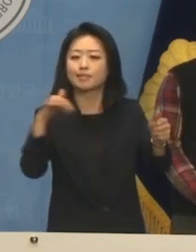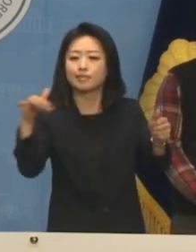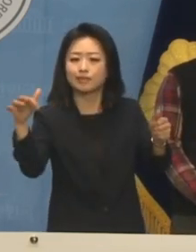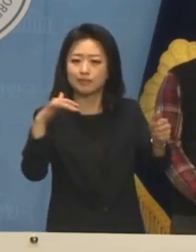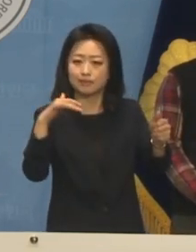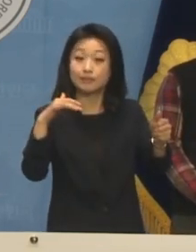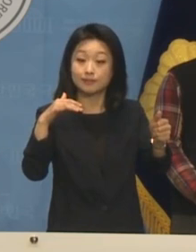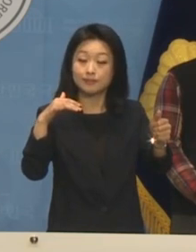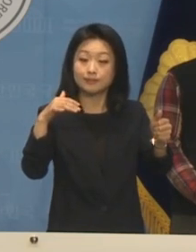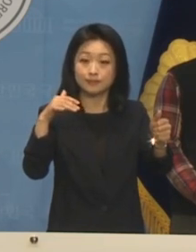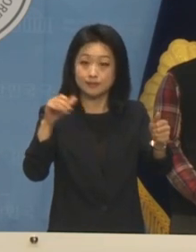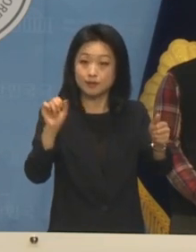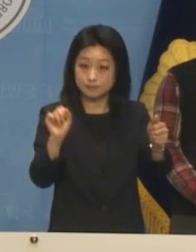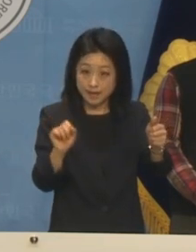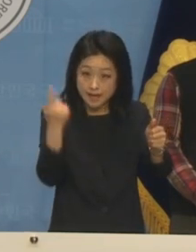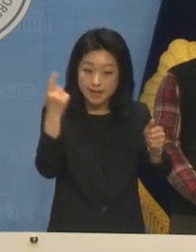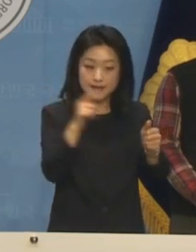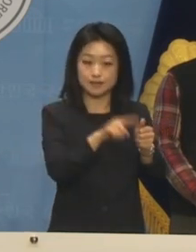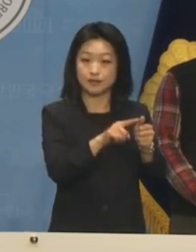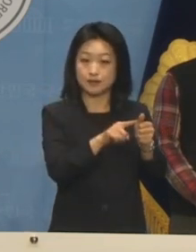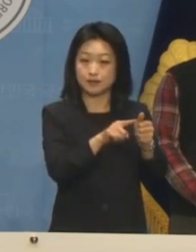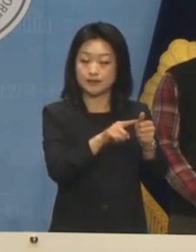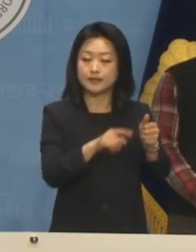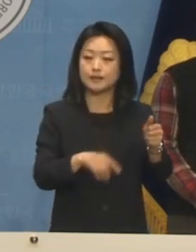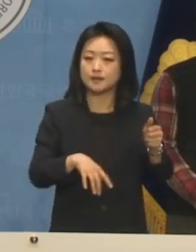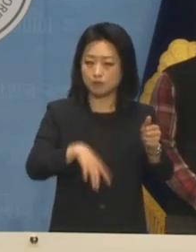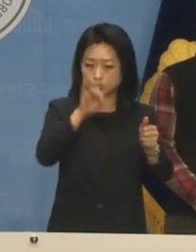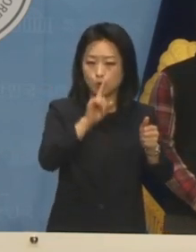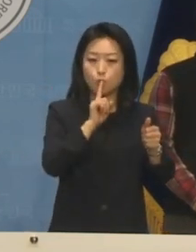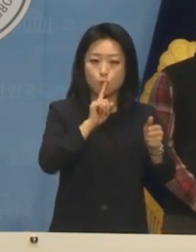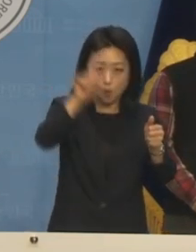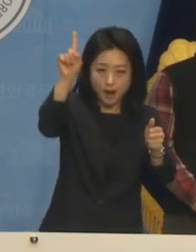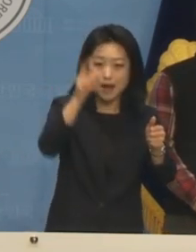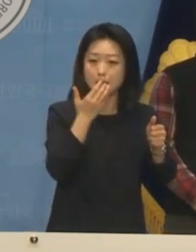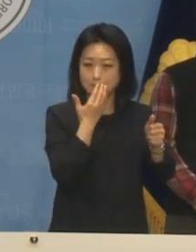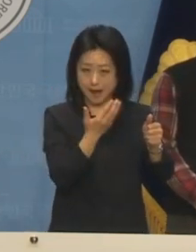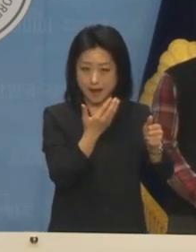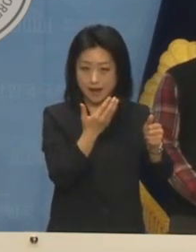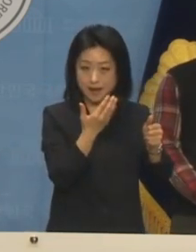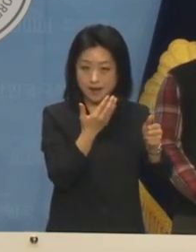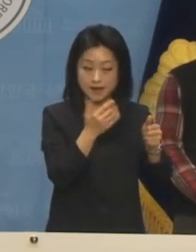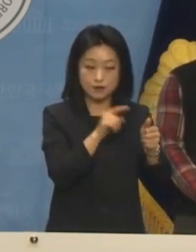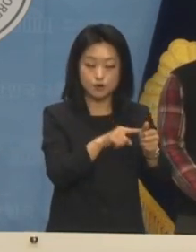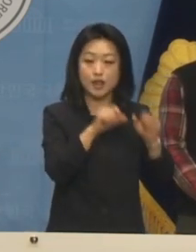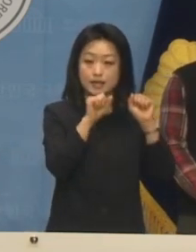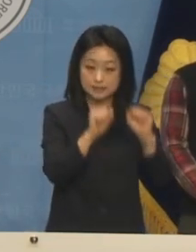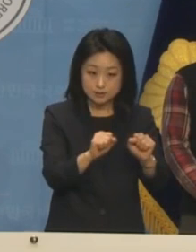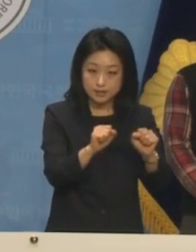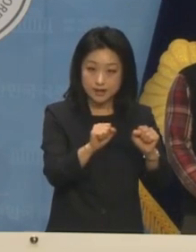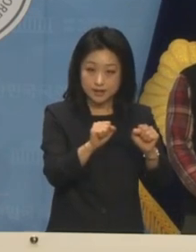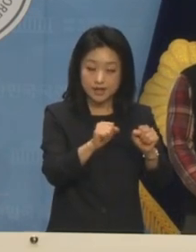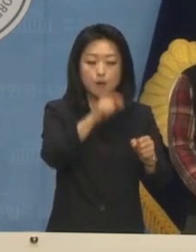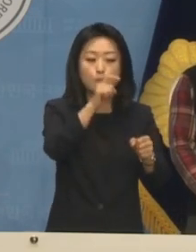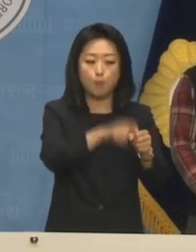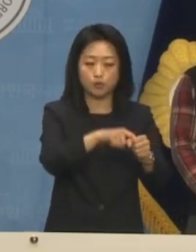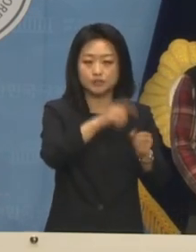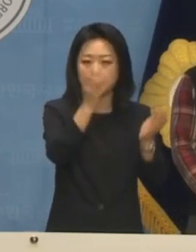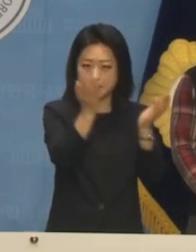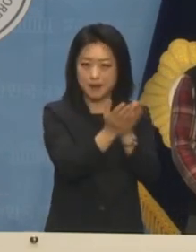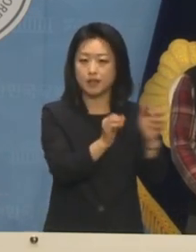그에 대해서는 노동위원회가 스스로 1차적 고발 의무자가 되어 존립 목적을 수호하는 역할을 해야